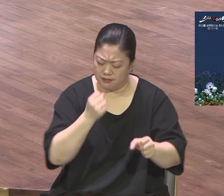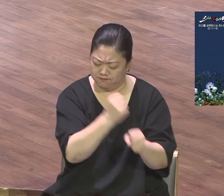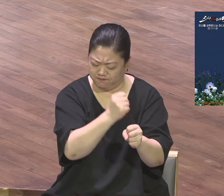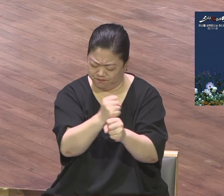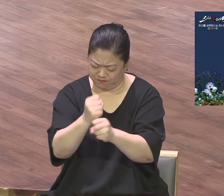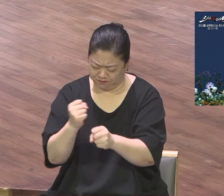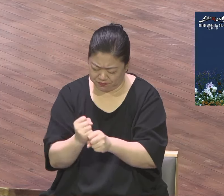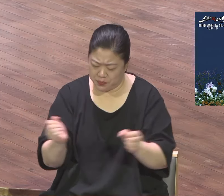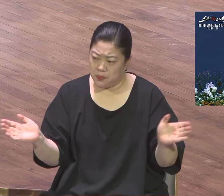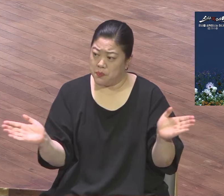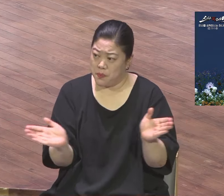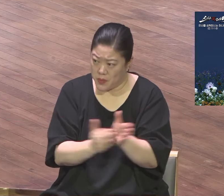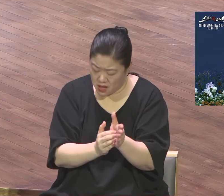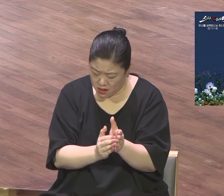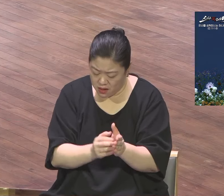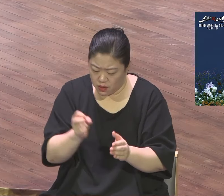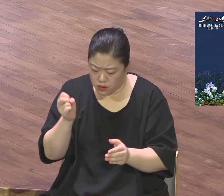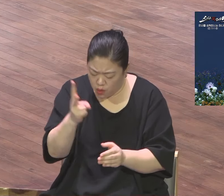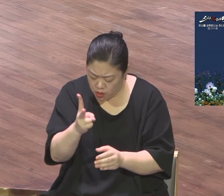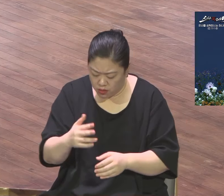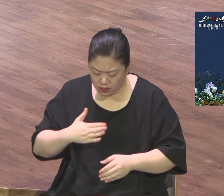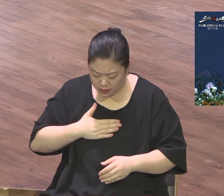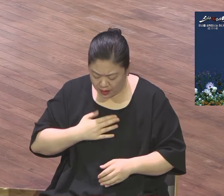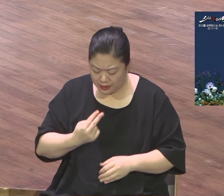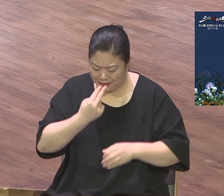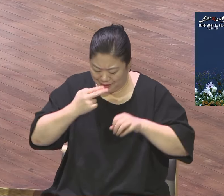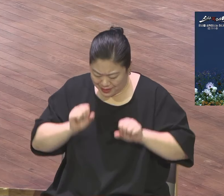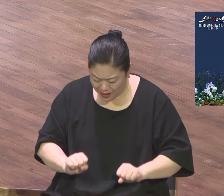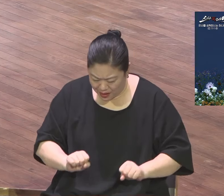하나님을 인정하는 것에서부터